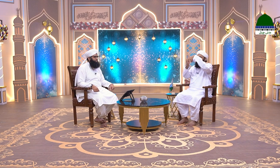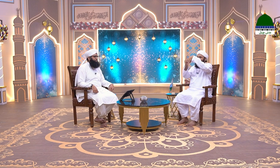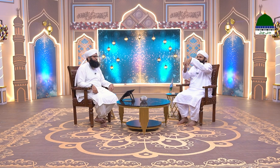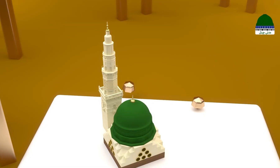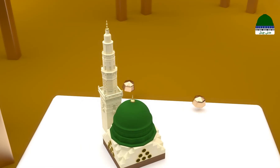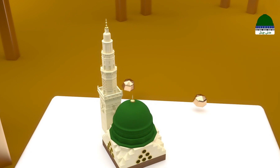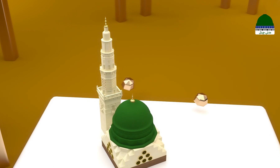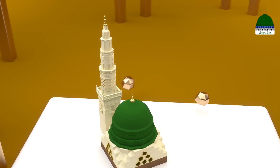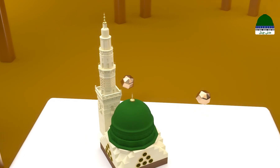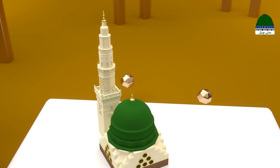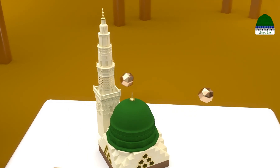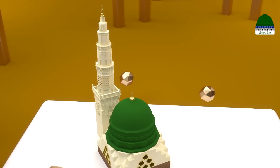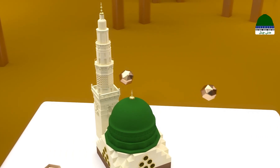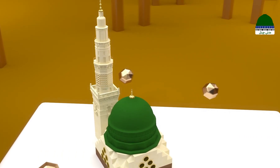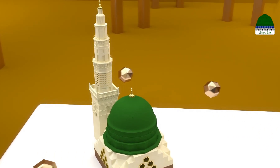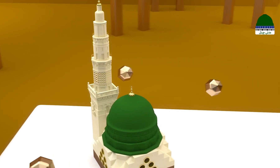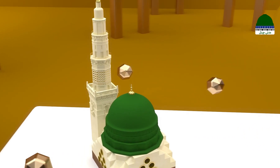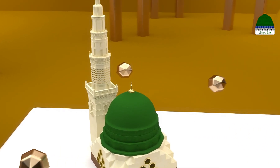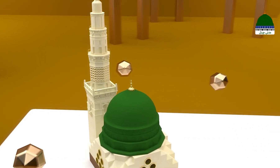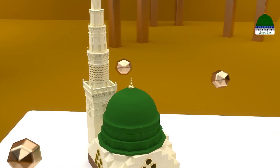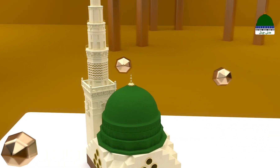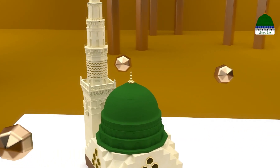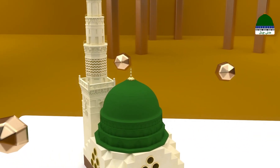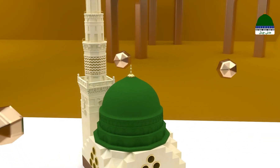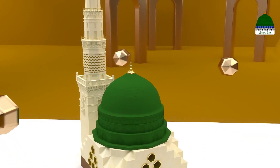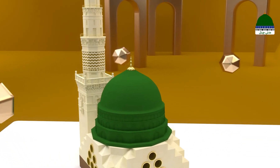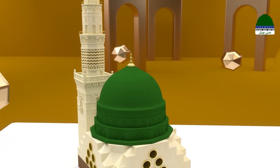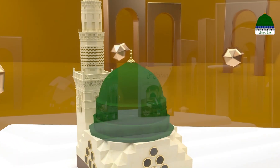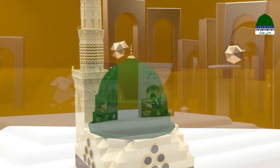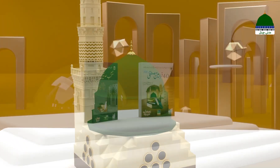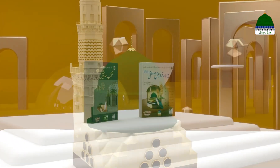وصحبہ وسلم۔ نہ کر مشکل پر کی